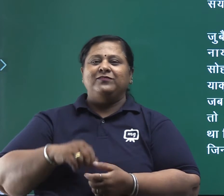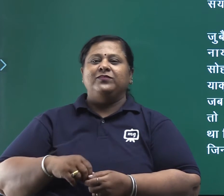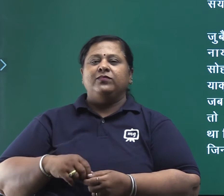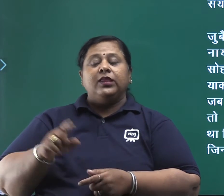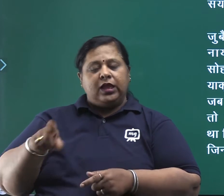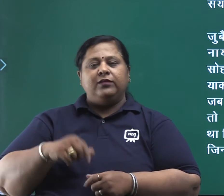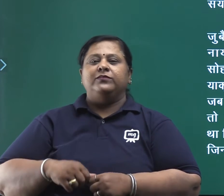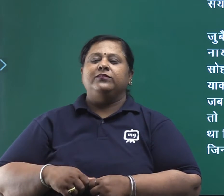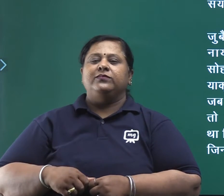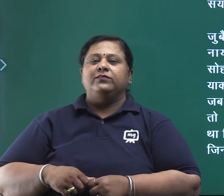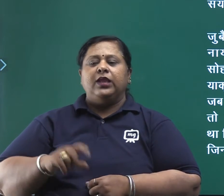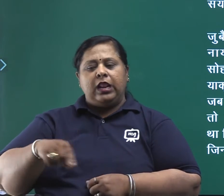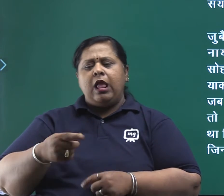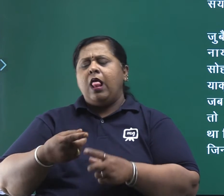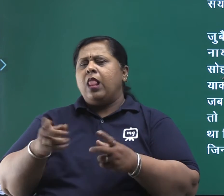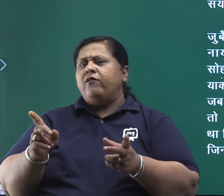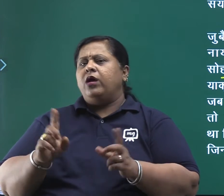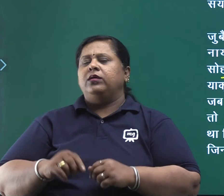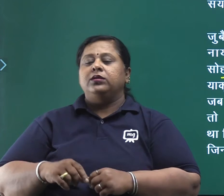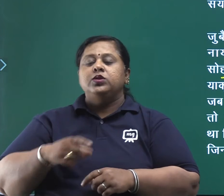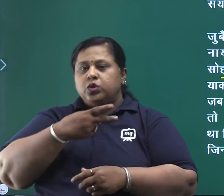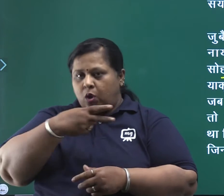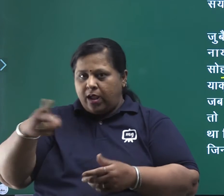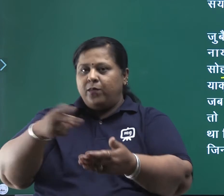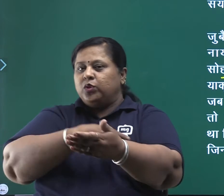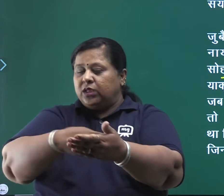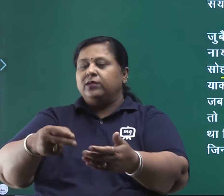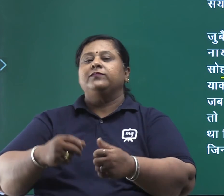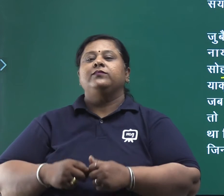इनके अलावा सोहराब मोदी,